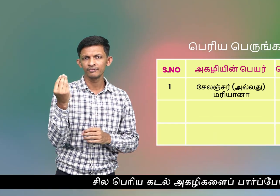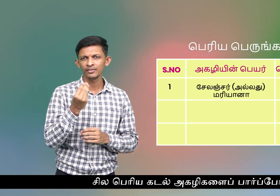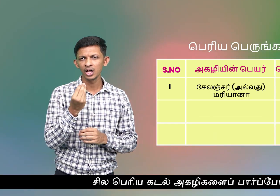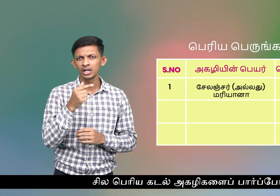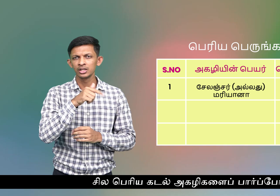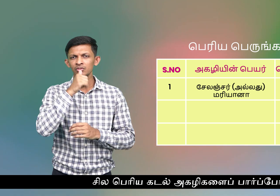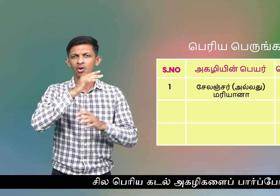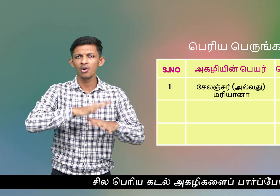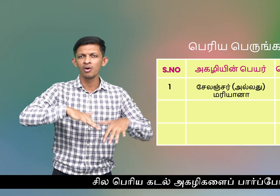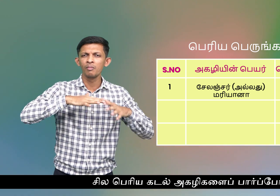அகழிகளை பார்ப்போம்.